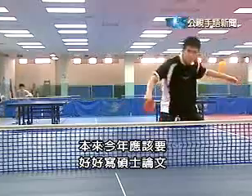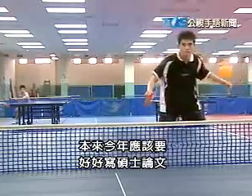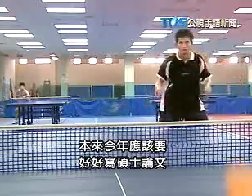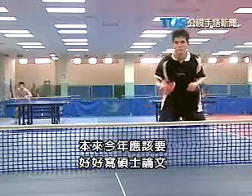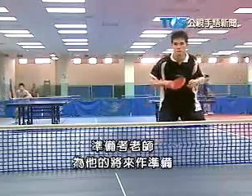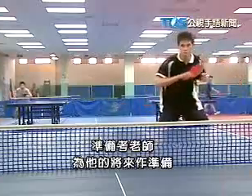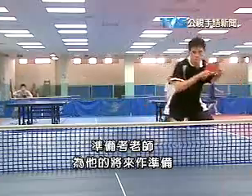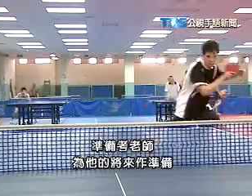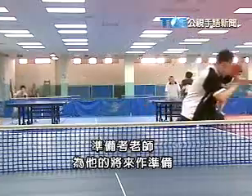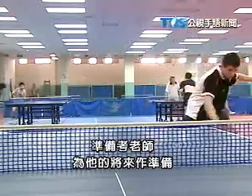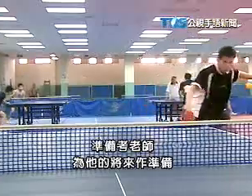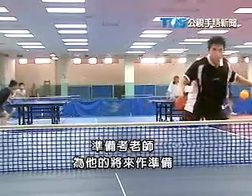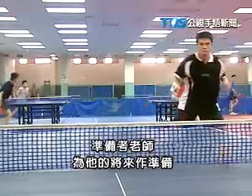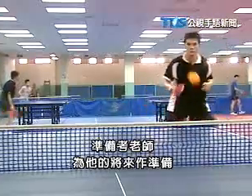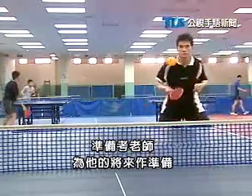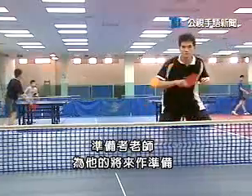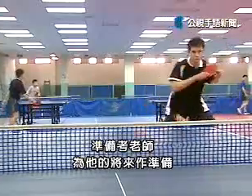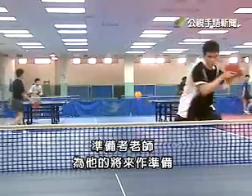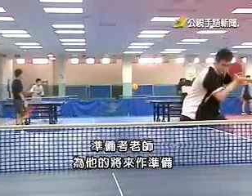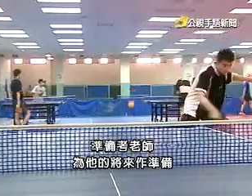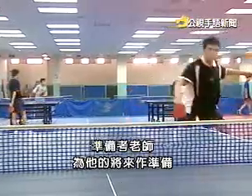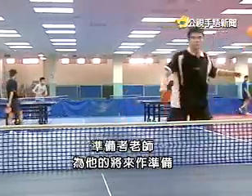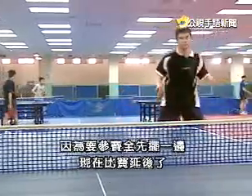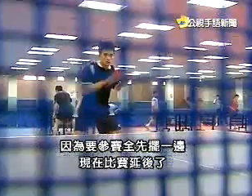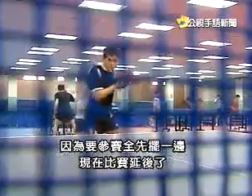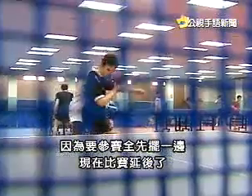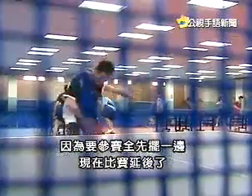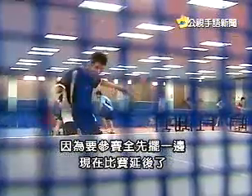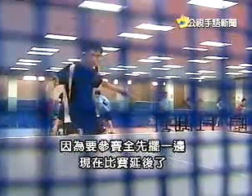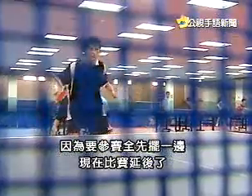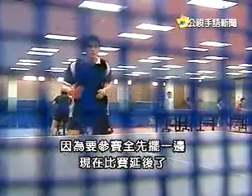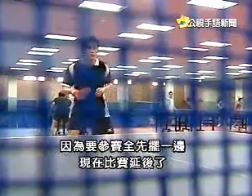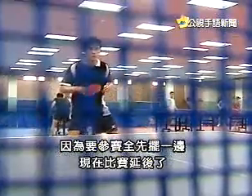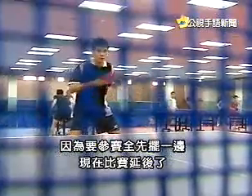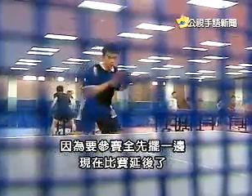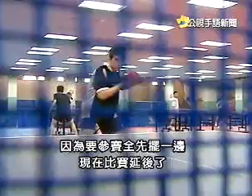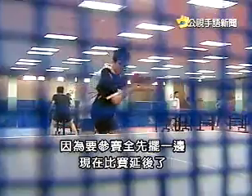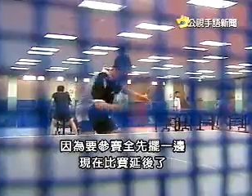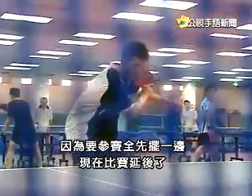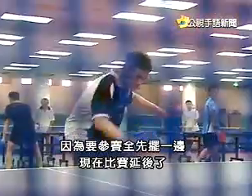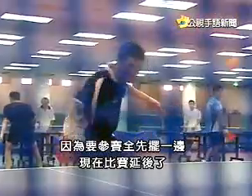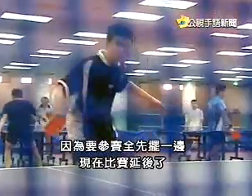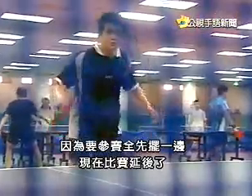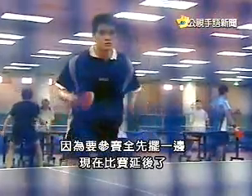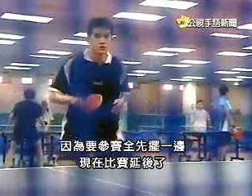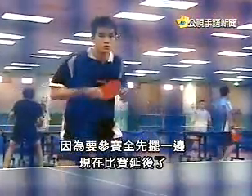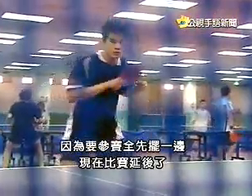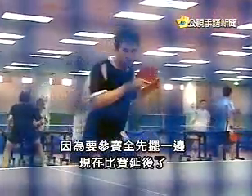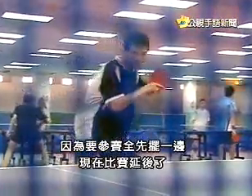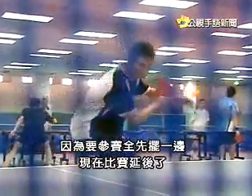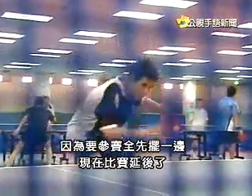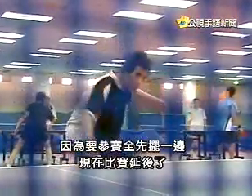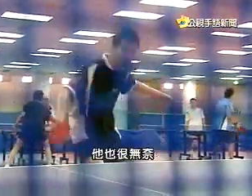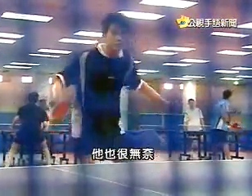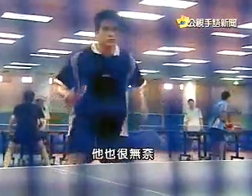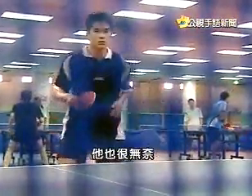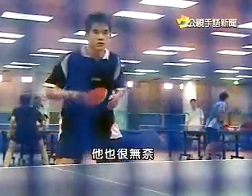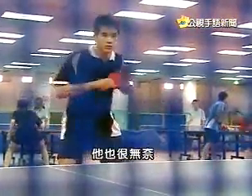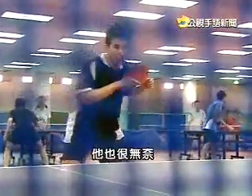文准备考老师，为他的将来做准备，因为要参赛全先摆一边。 现在比赛延后了，他也很无奈。